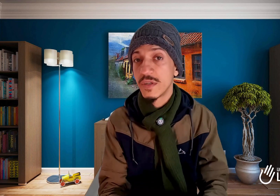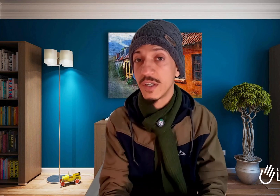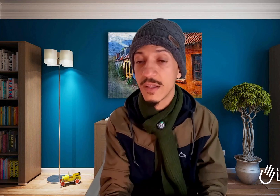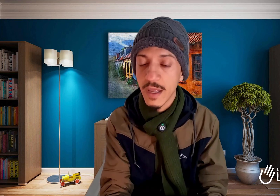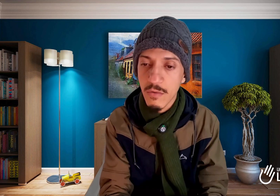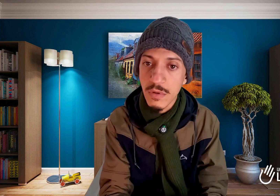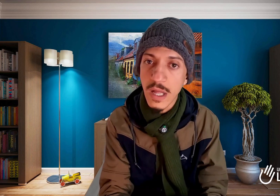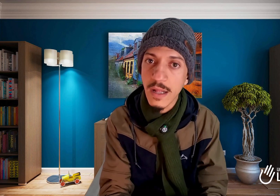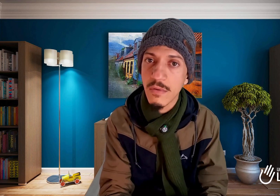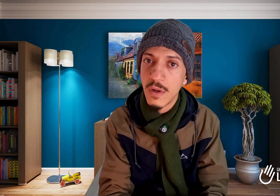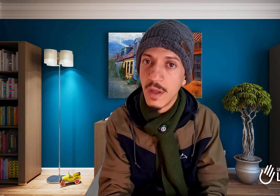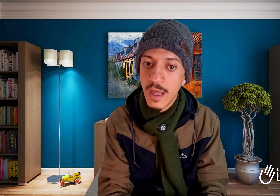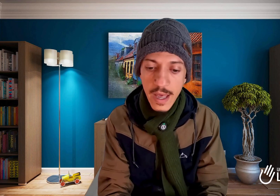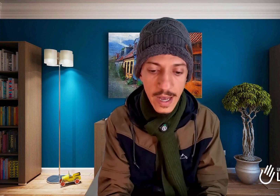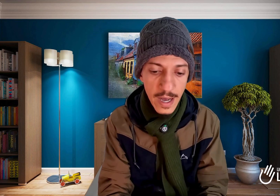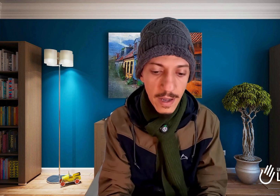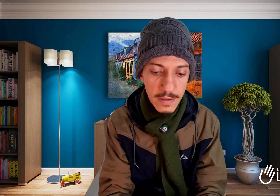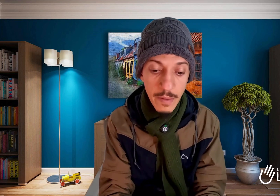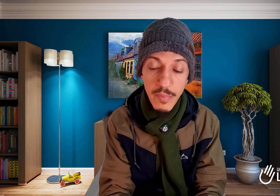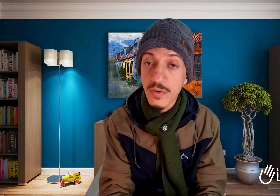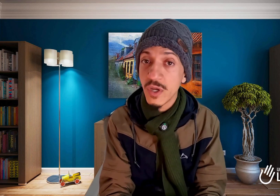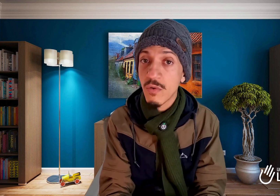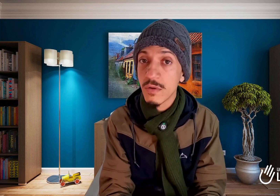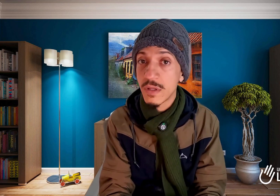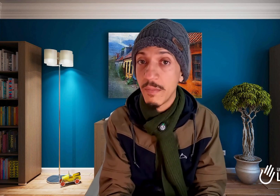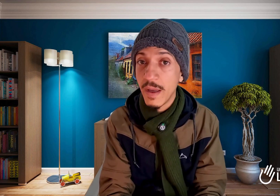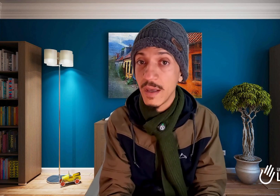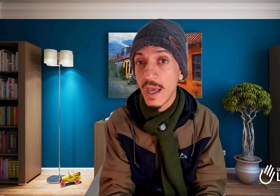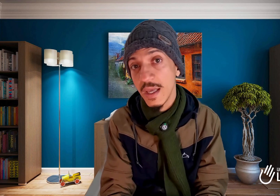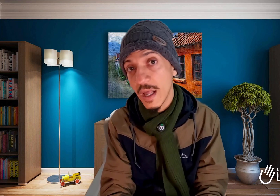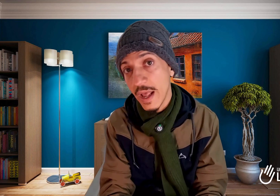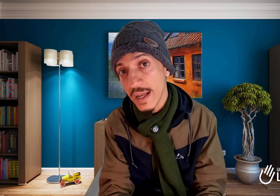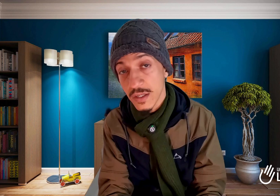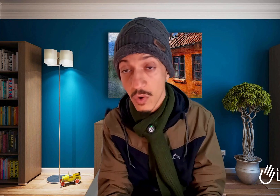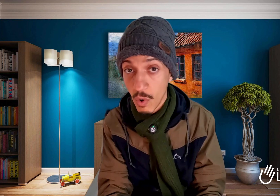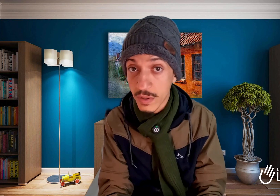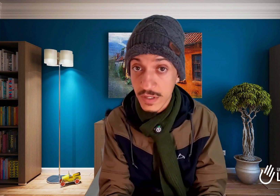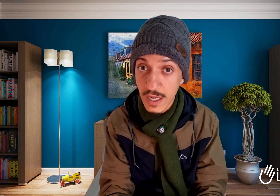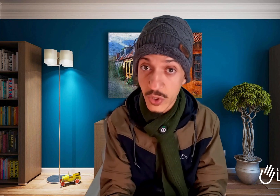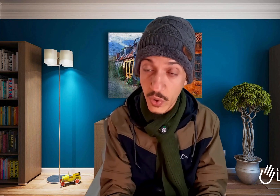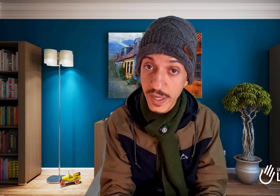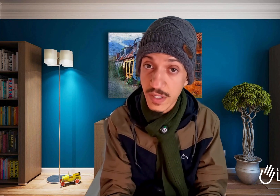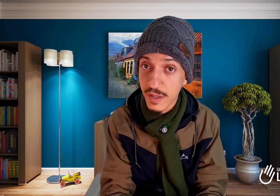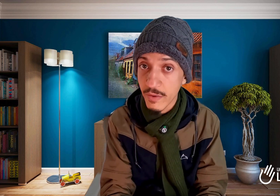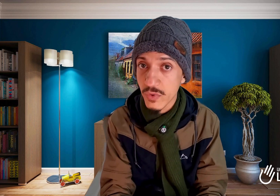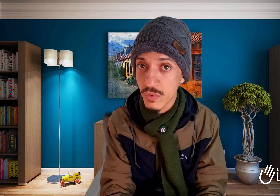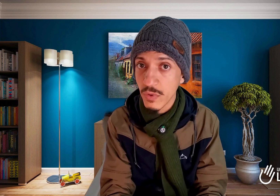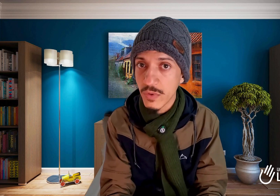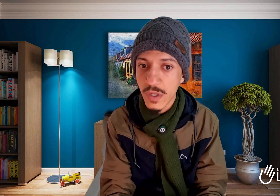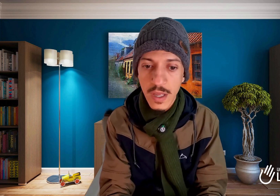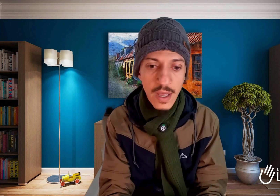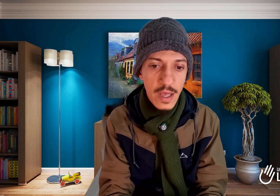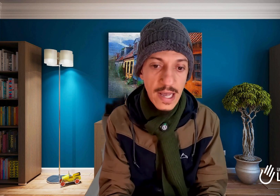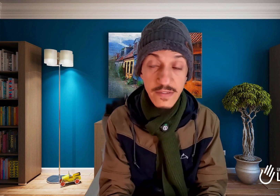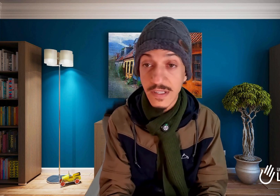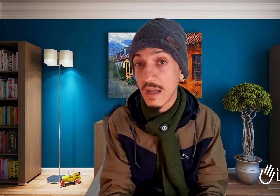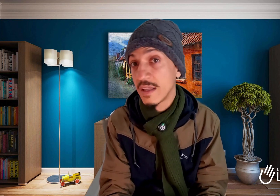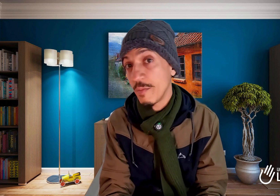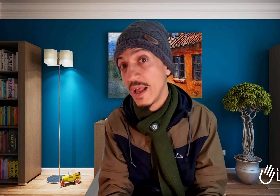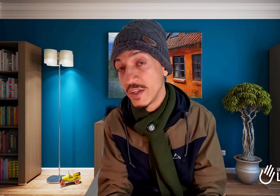tenha contato. Tem pontos de encontro também em igrejas ou outras religiões que tenham surdos. Às vezes é até uma religião